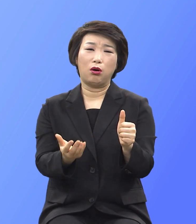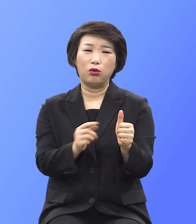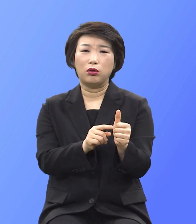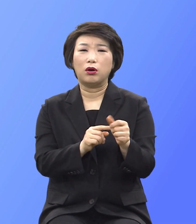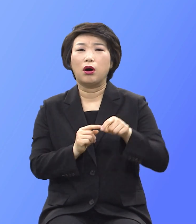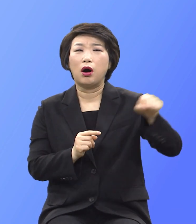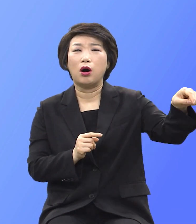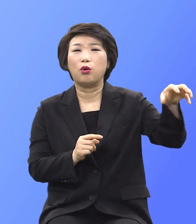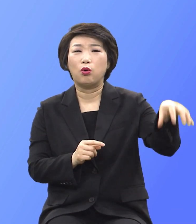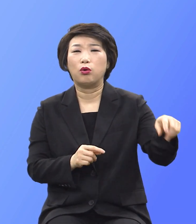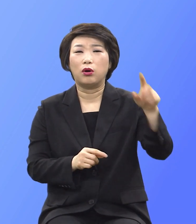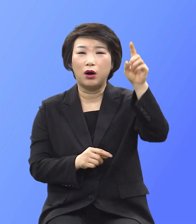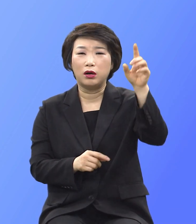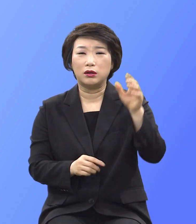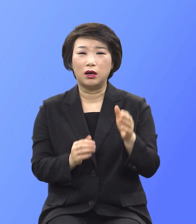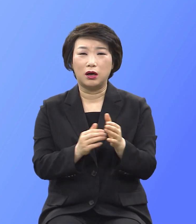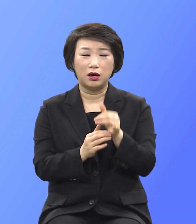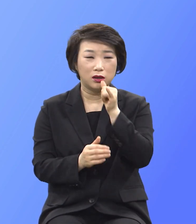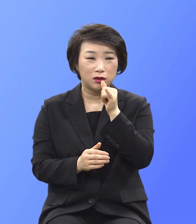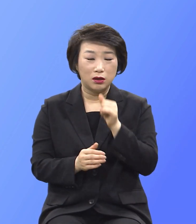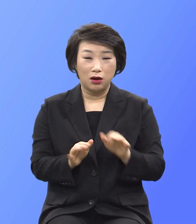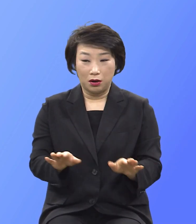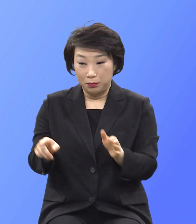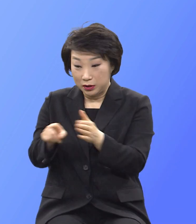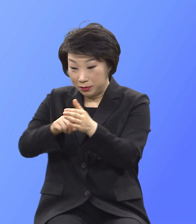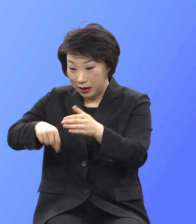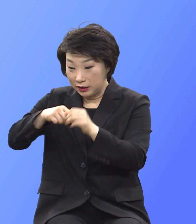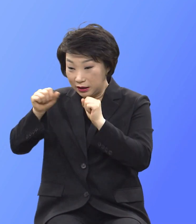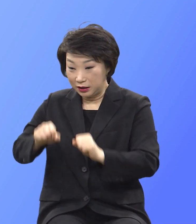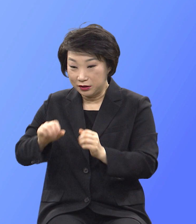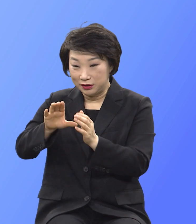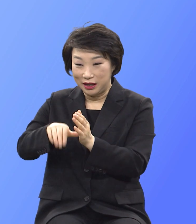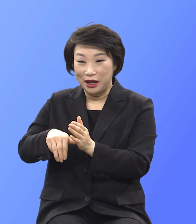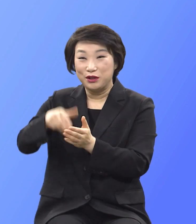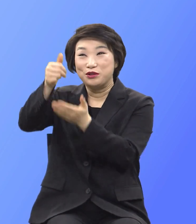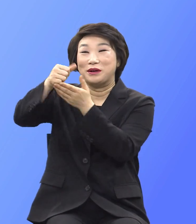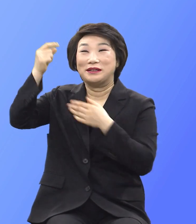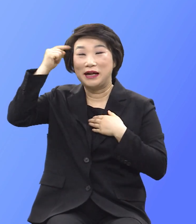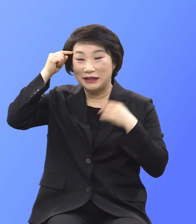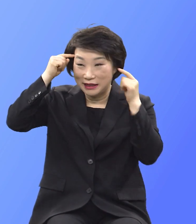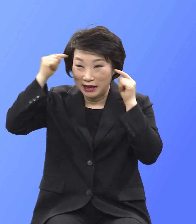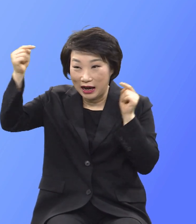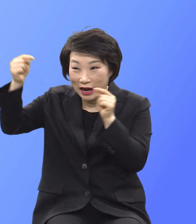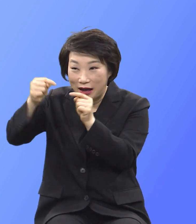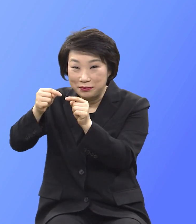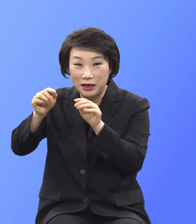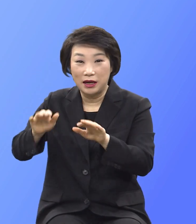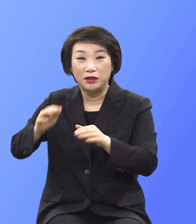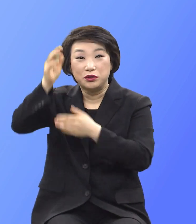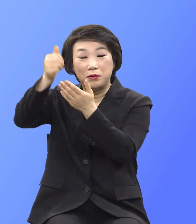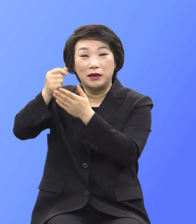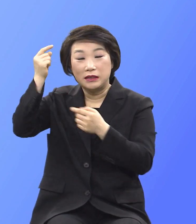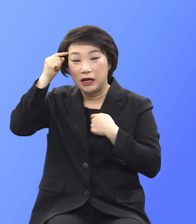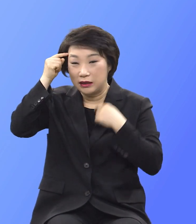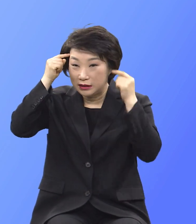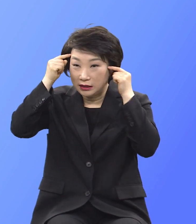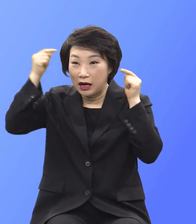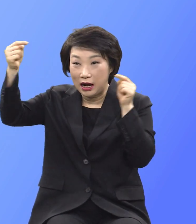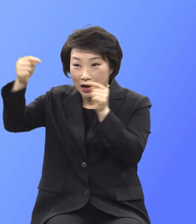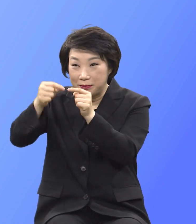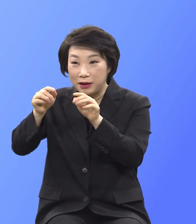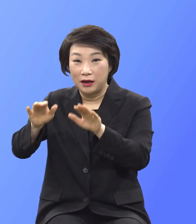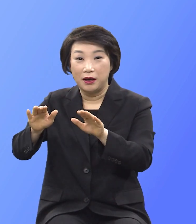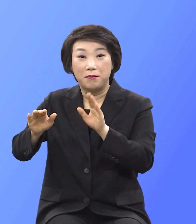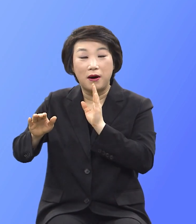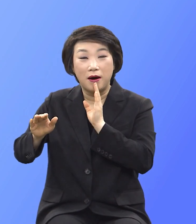그가 갈 곳은 믿음에 있을 때는 주님과 생각을 같이 하고 성령과 생각을 같이